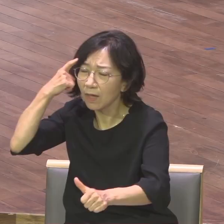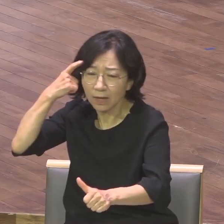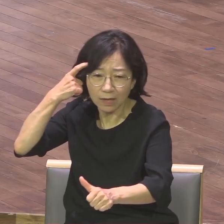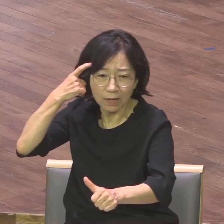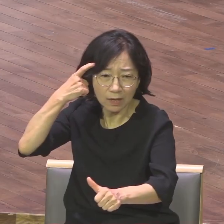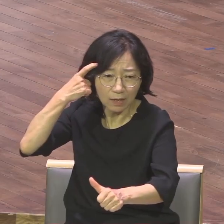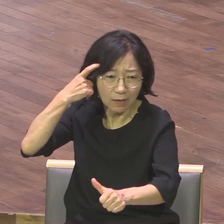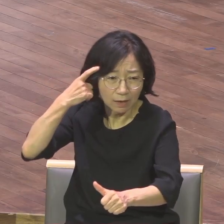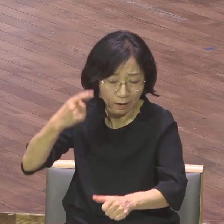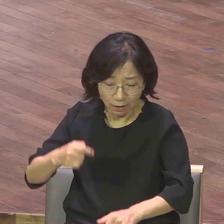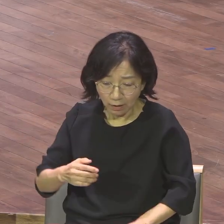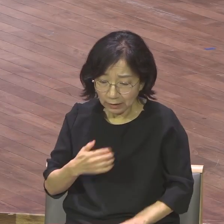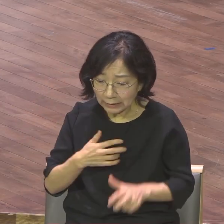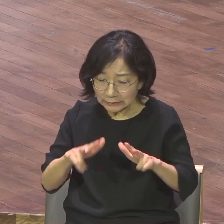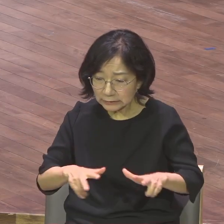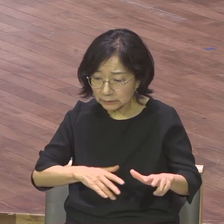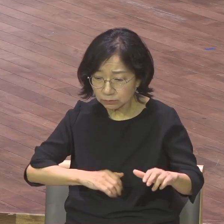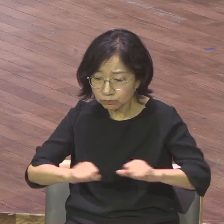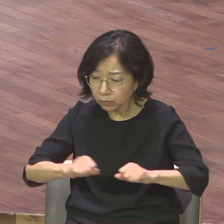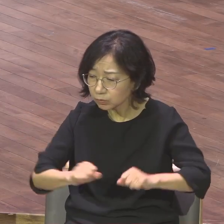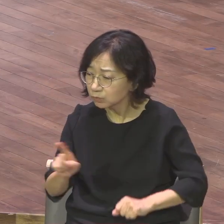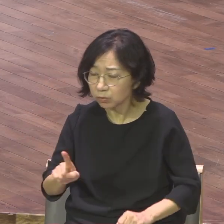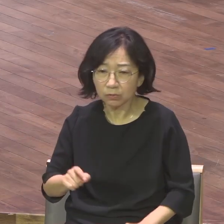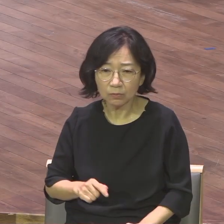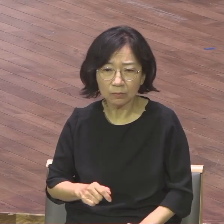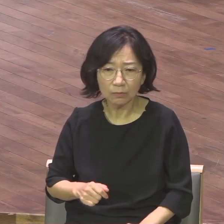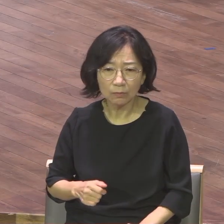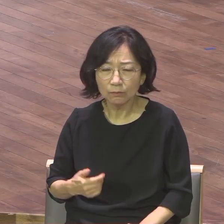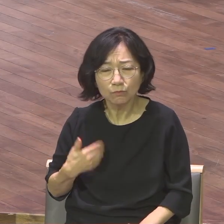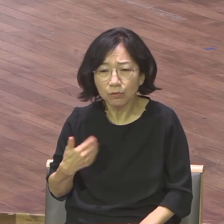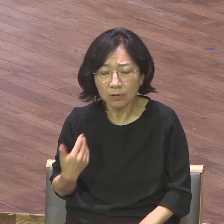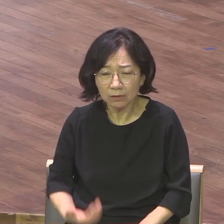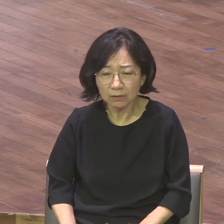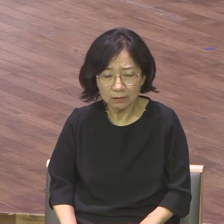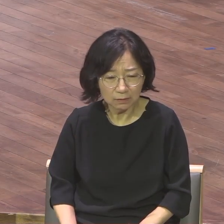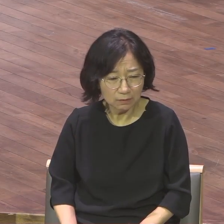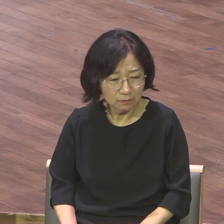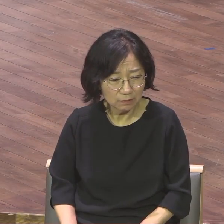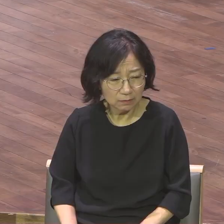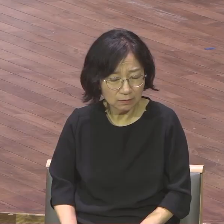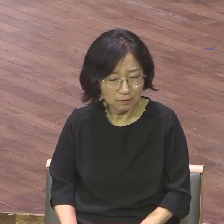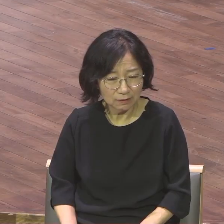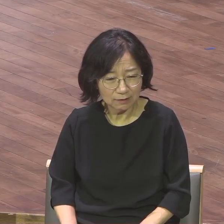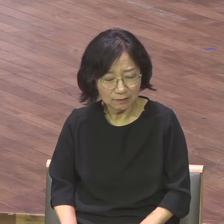속에서 자신들이 해야 될 것이 무엇인지 전혀 깨닫지를 못하고